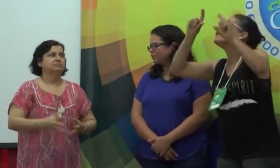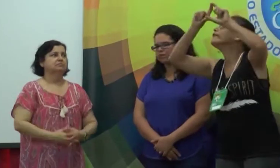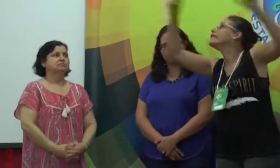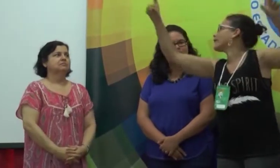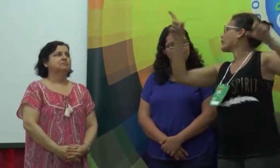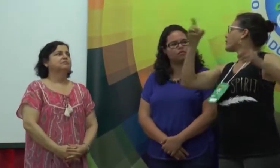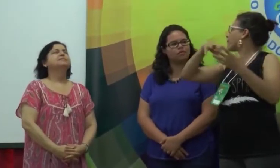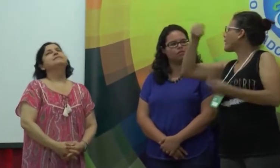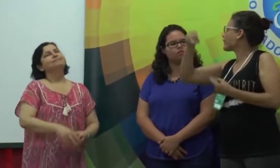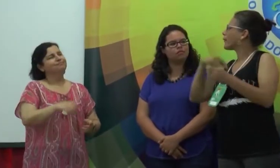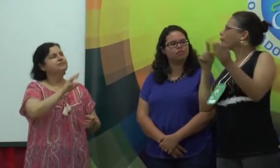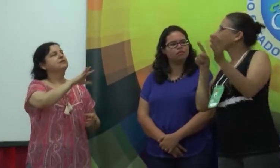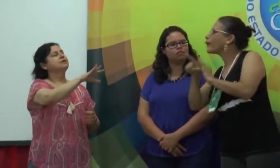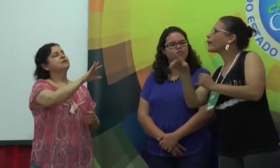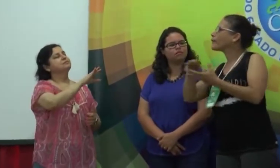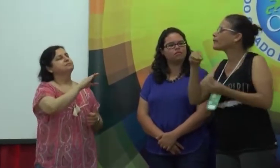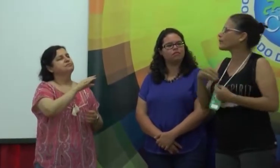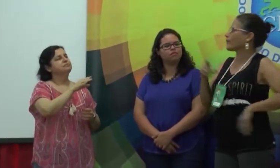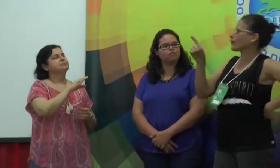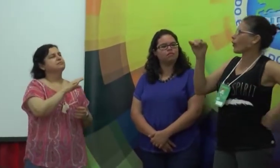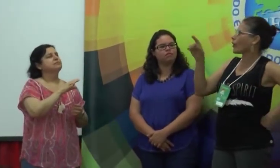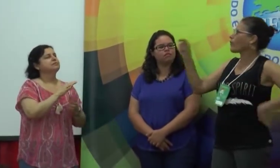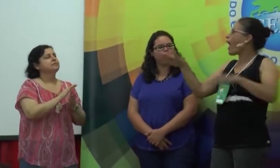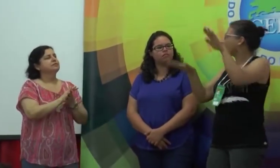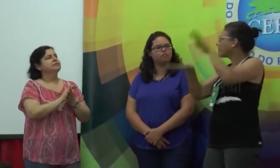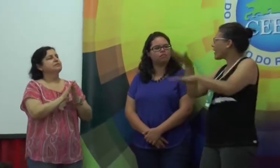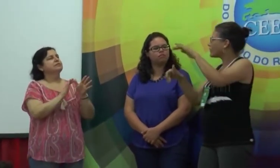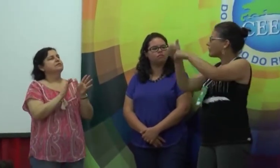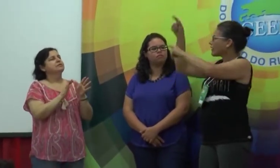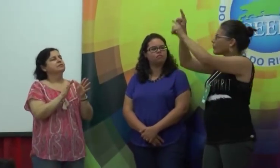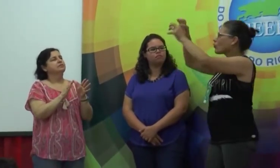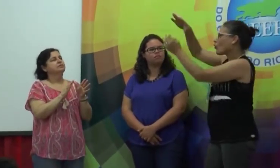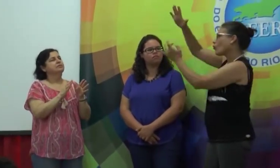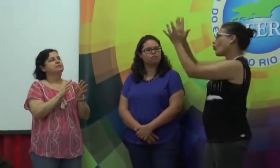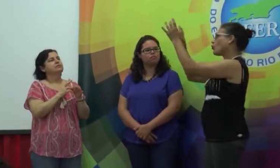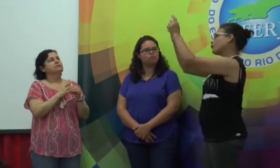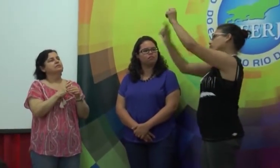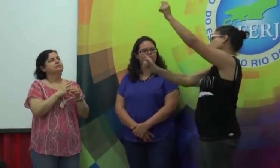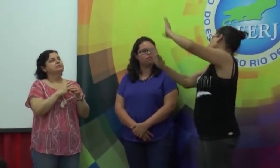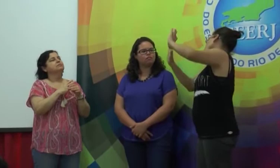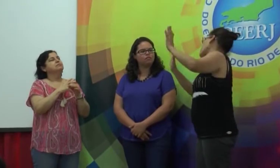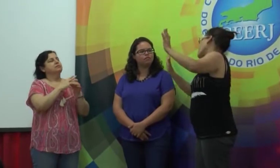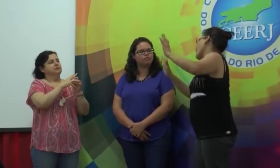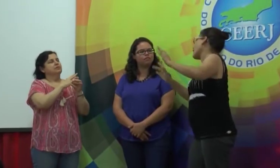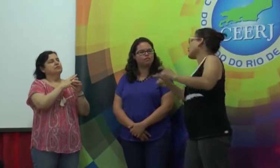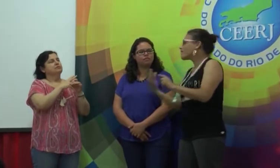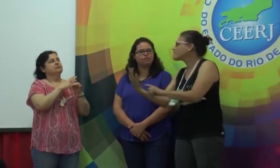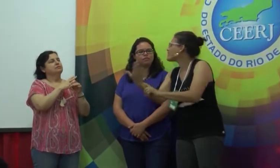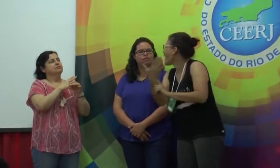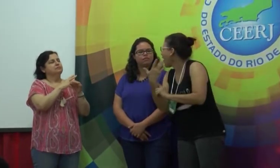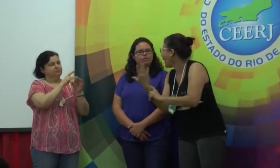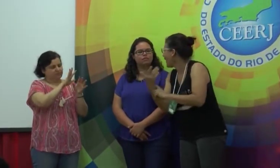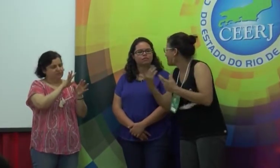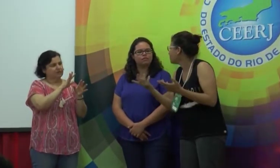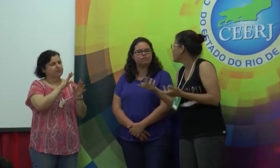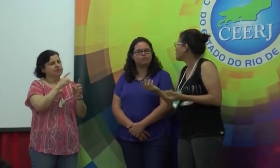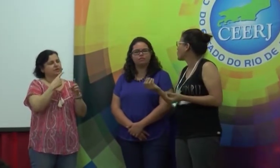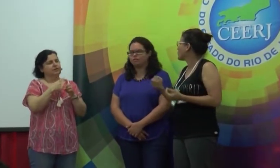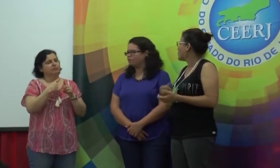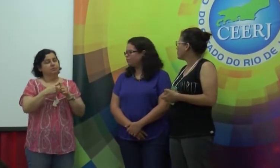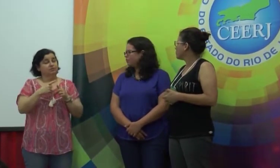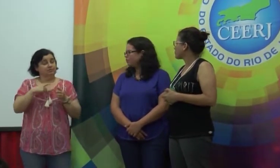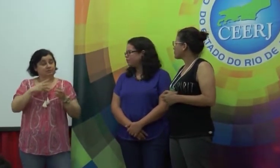espírita? Então, por exemplo, tinham flores, tinham algumas pessoas, né?